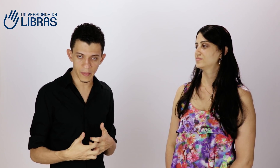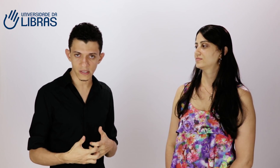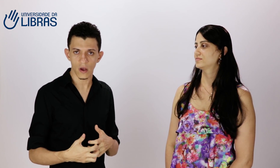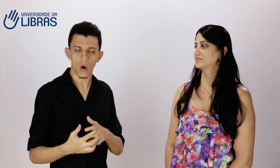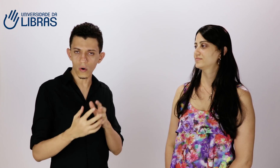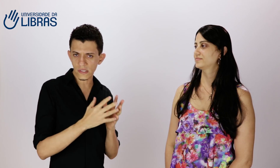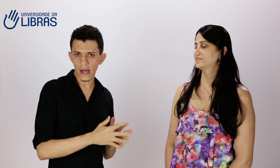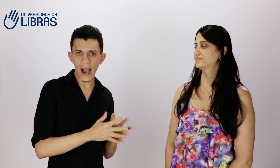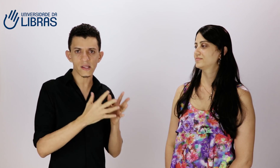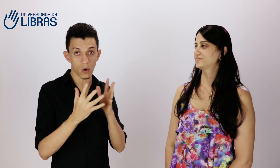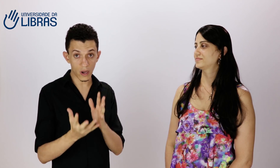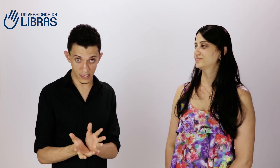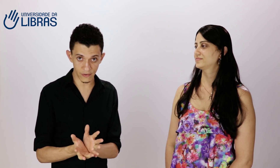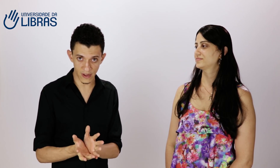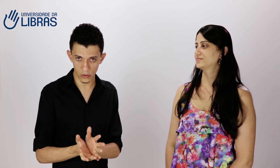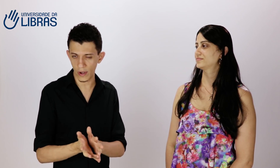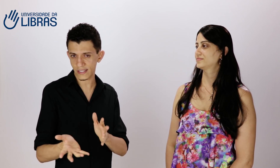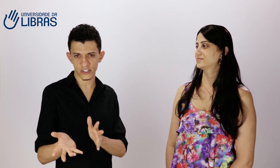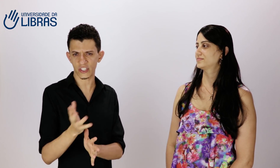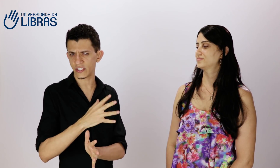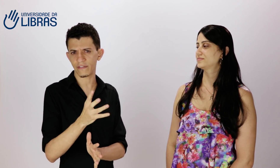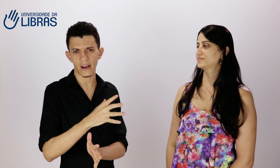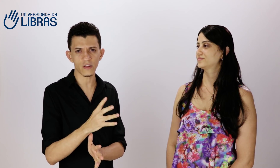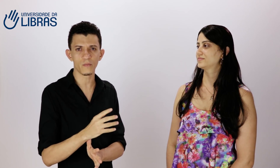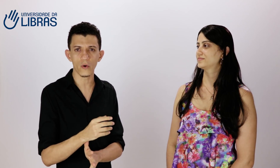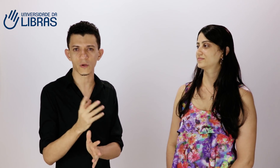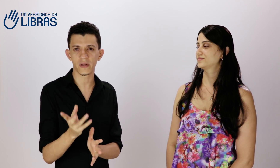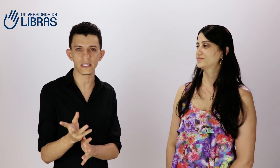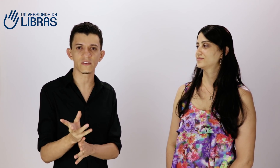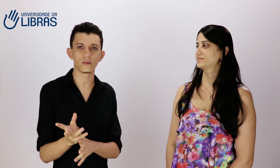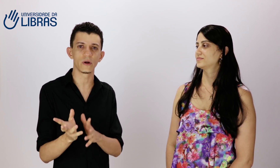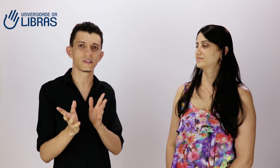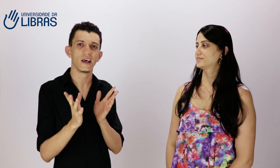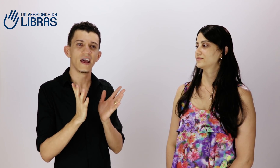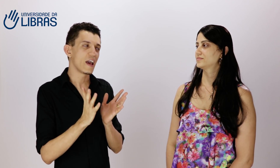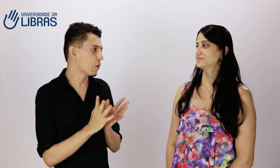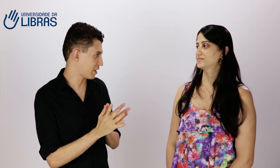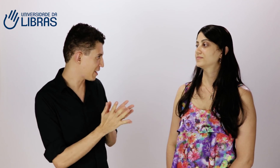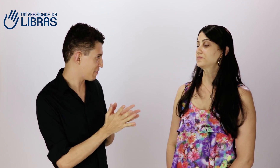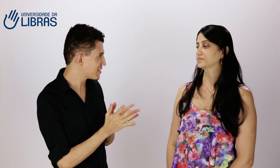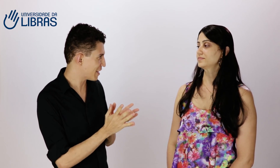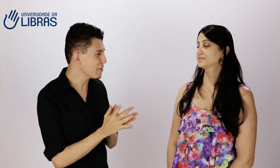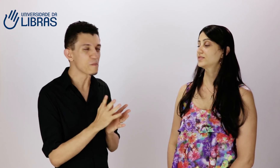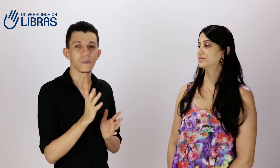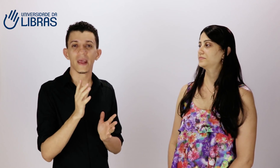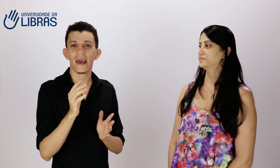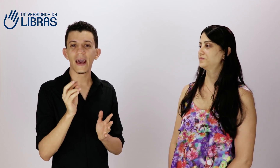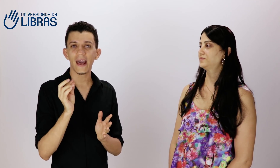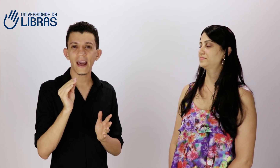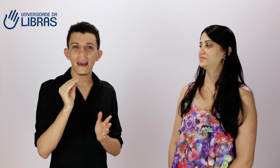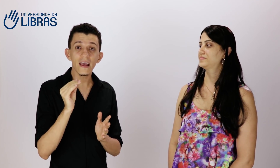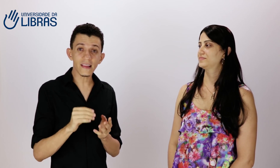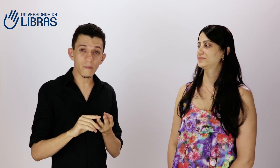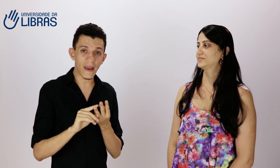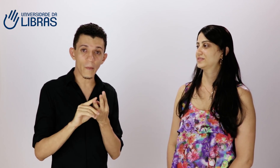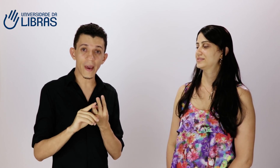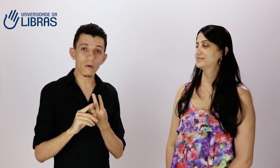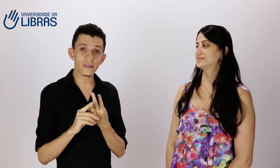Libras, ou sinais, ou classificadores, que a gente já tinha falado um pouco sobre classificadores em outra entrevista, né? E também eu